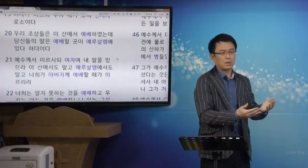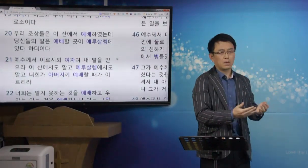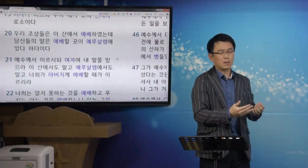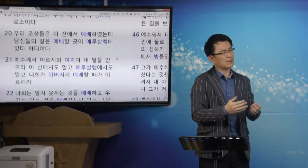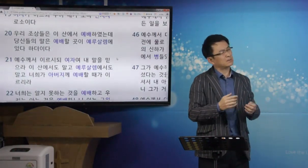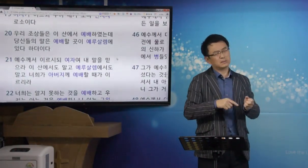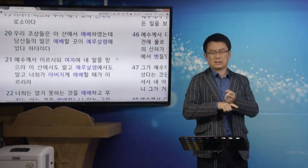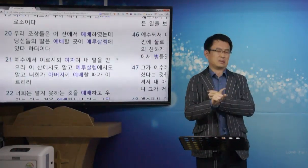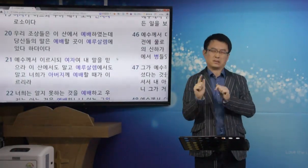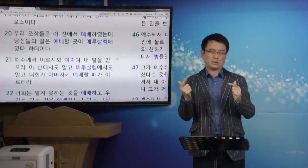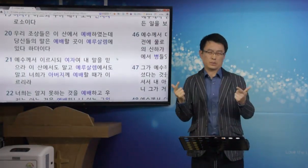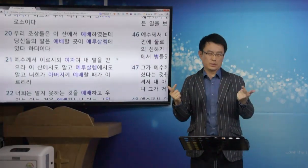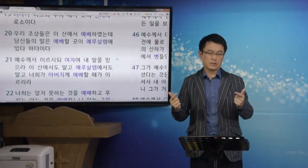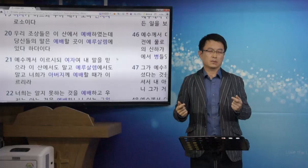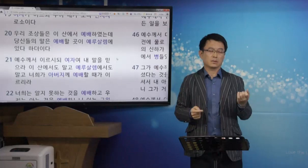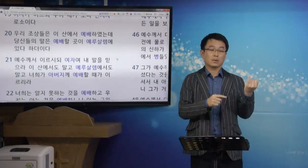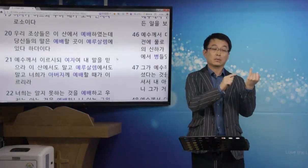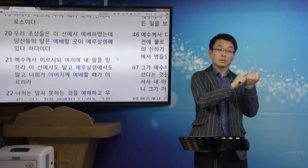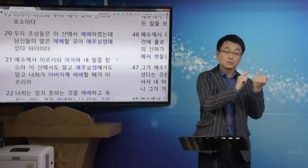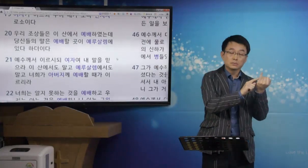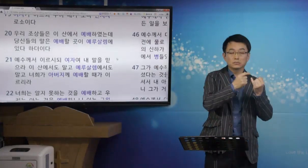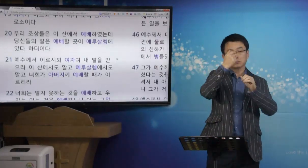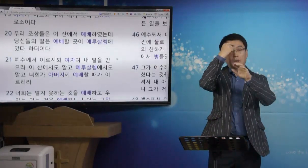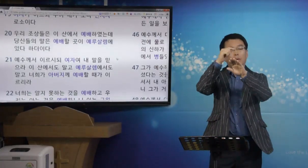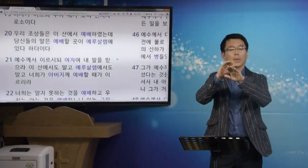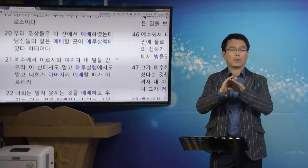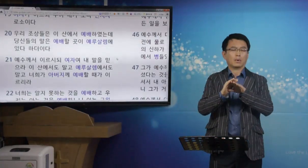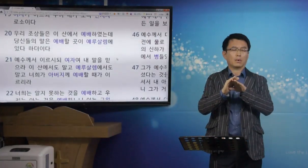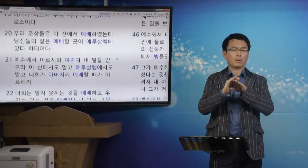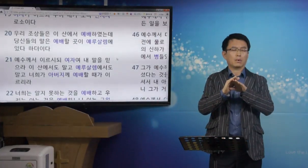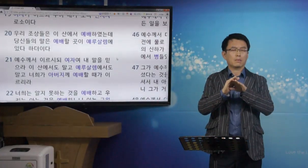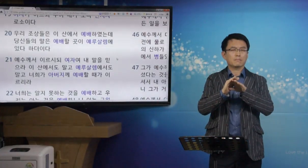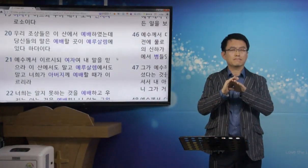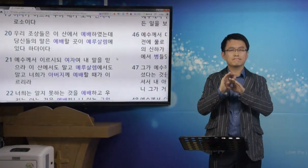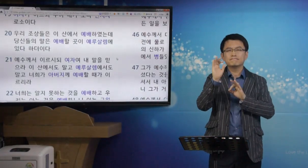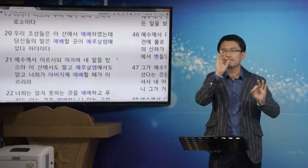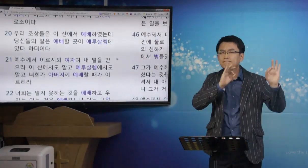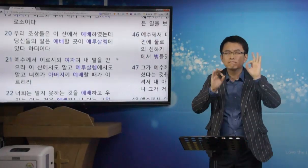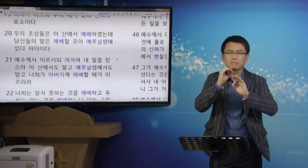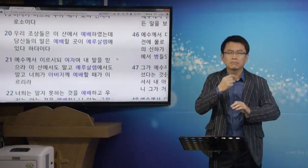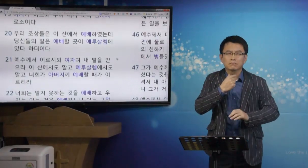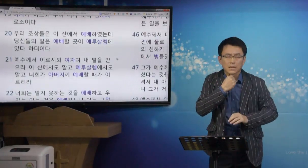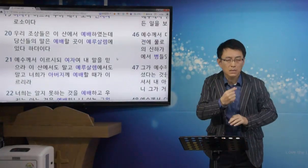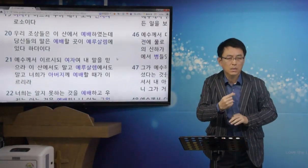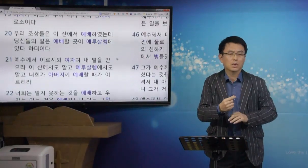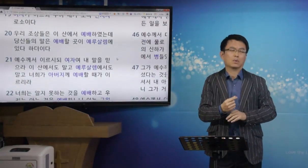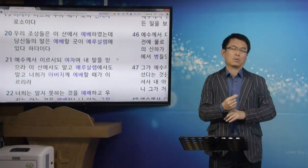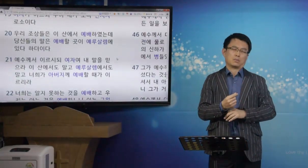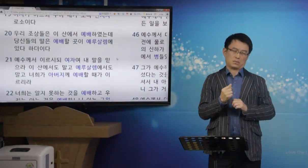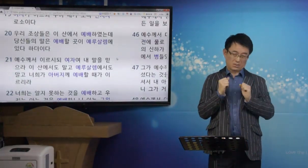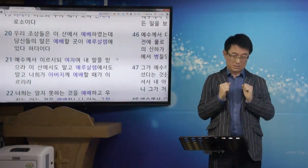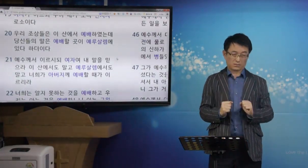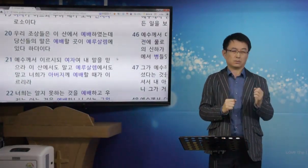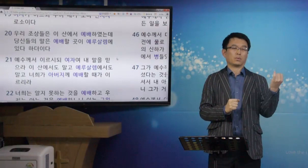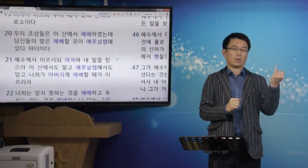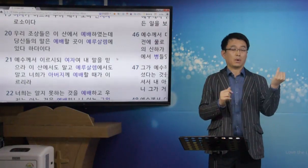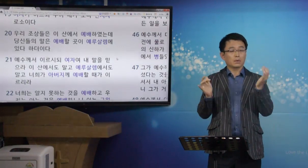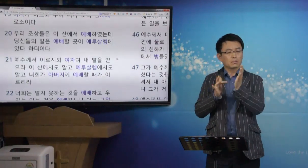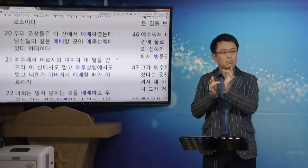마음을 치유하기 위해서 오셨다라는 것보다는 그 여인은 예배를 드리고자 하는 갈망함으로